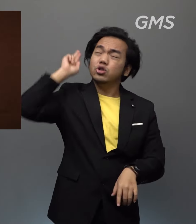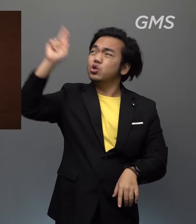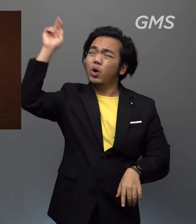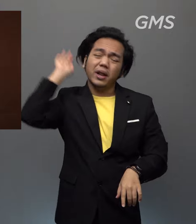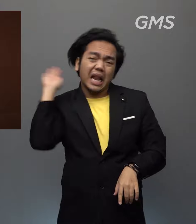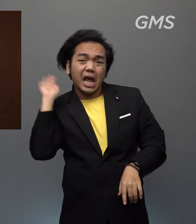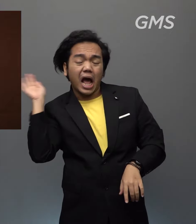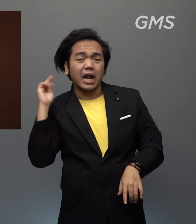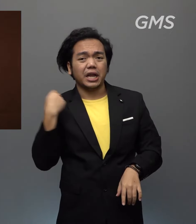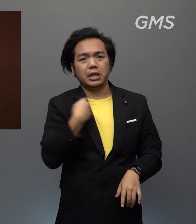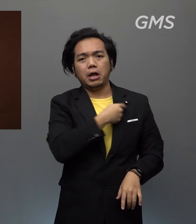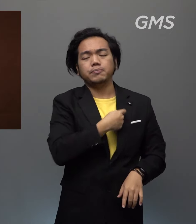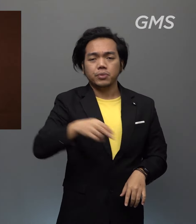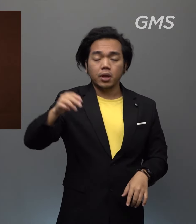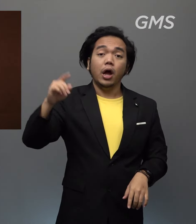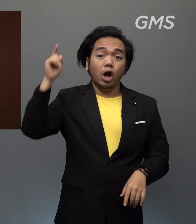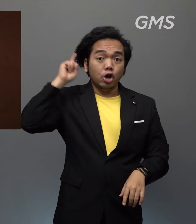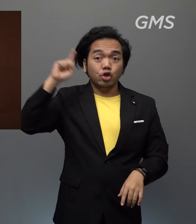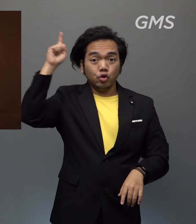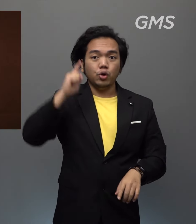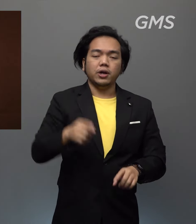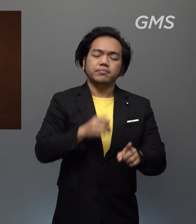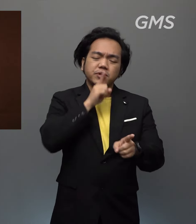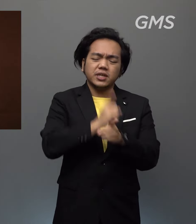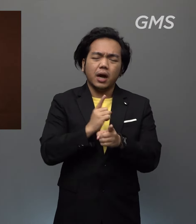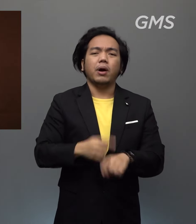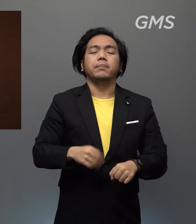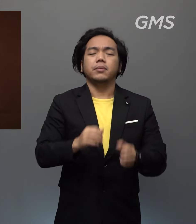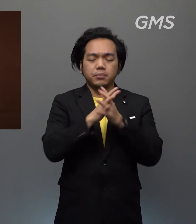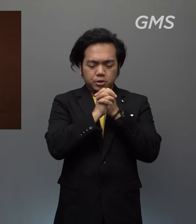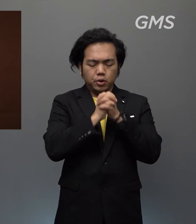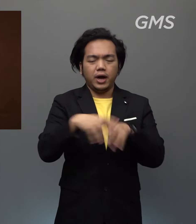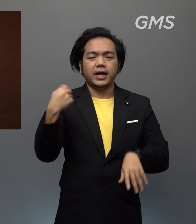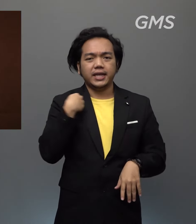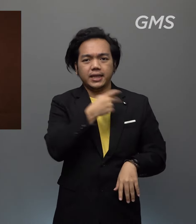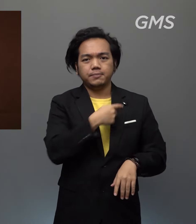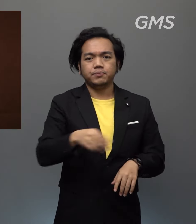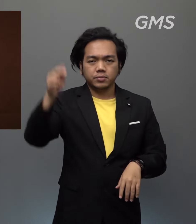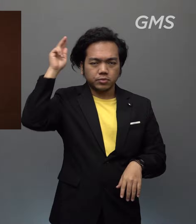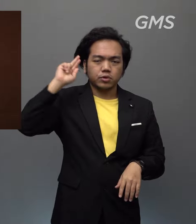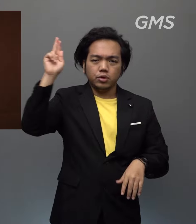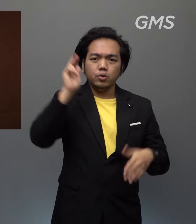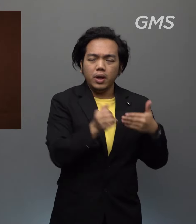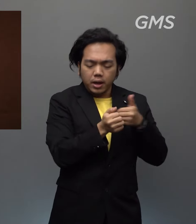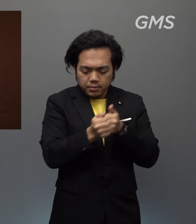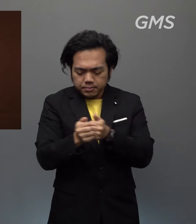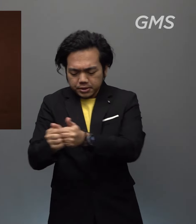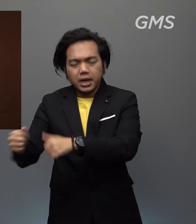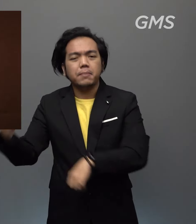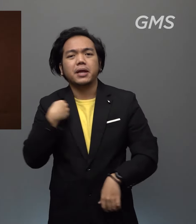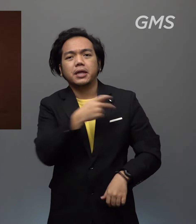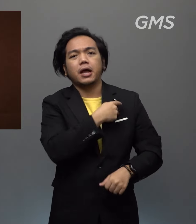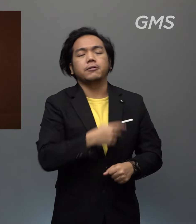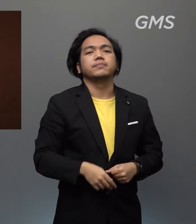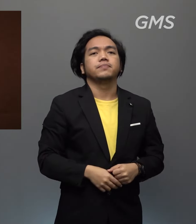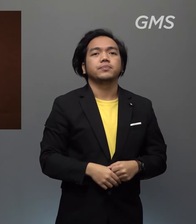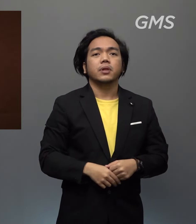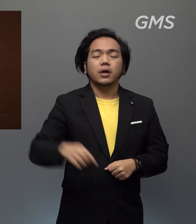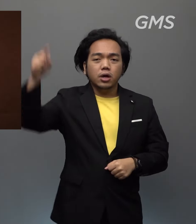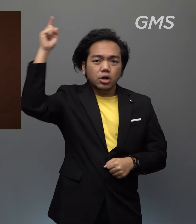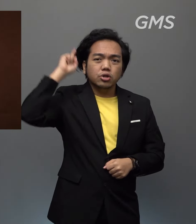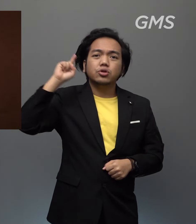Dia menjawab doa kita. Dia bersama dengan kita. Dan dia tidak meninggalkan kita. Dia